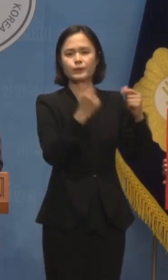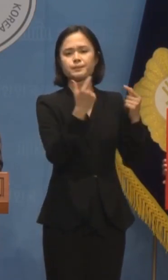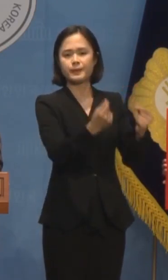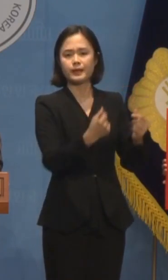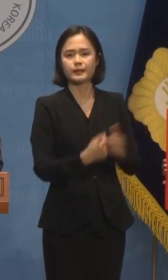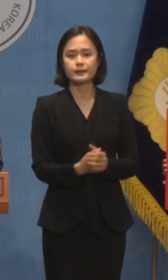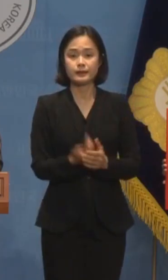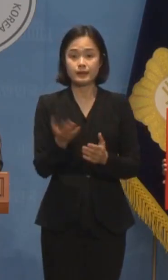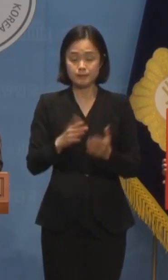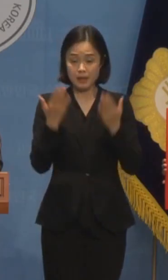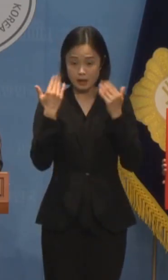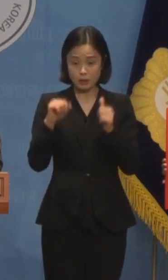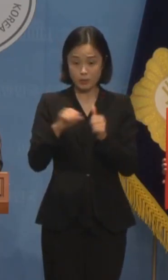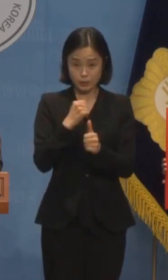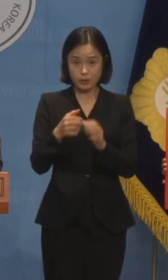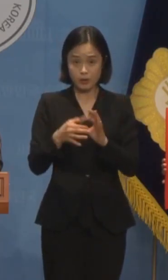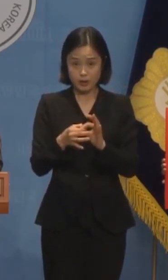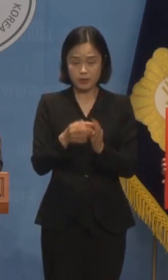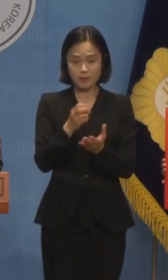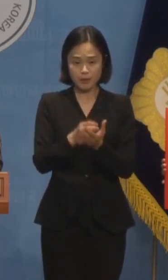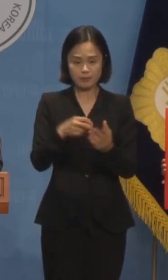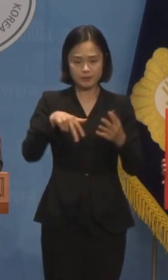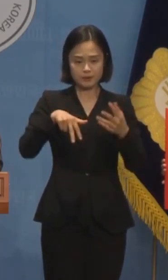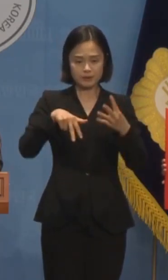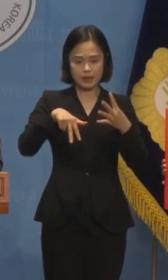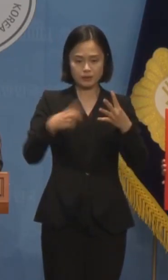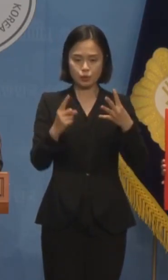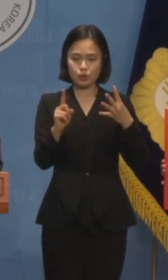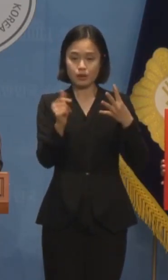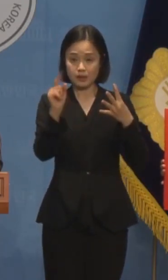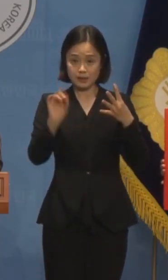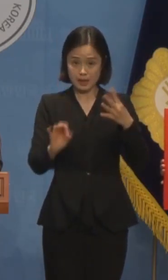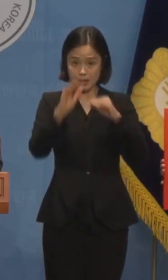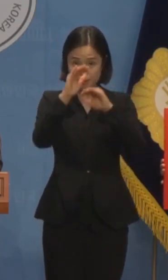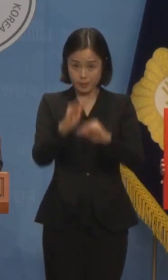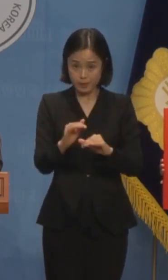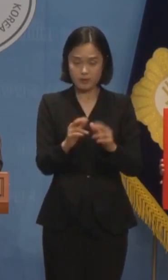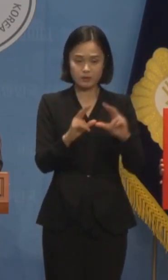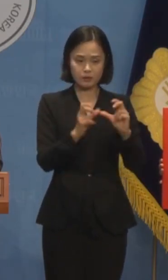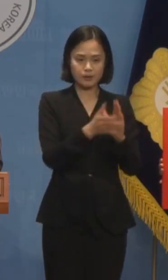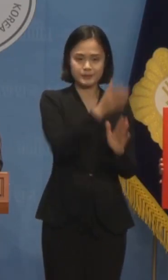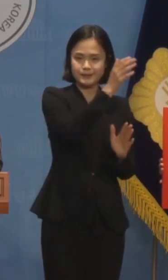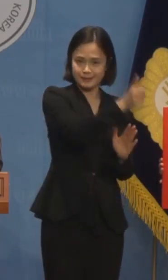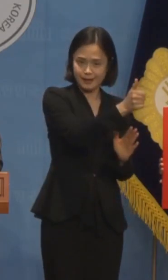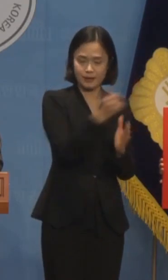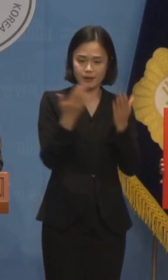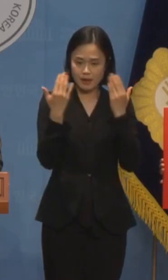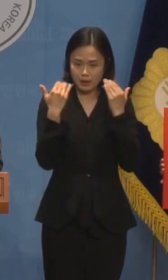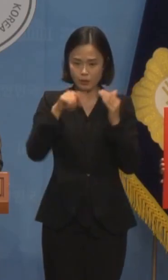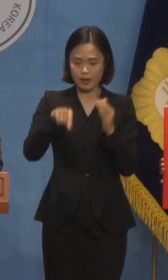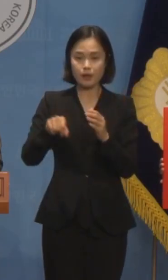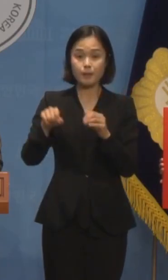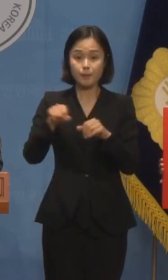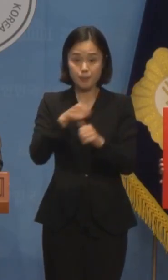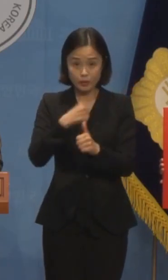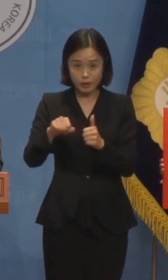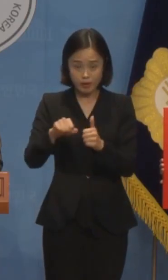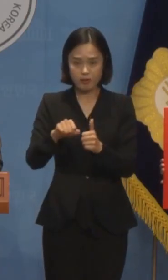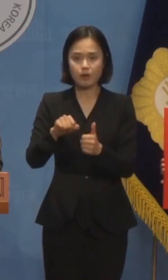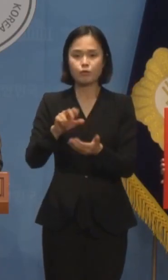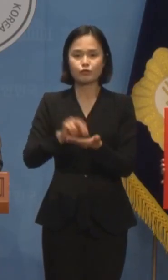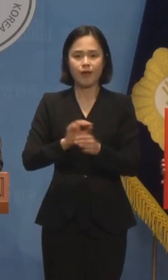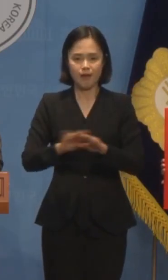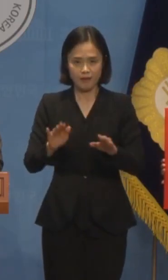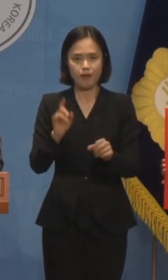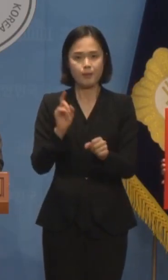조례 제4조 1항에서 성남시장은 학교폭력을 예방하고 근절하기 위하여 성남교육지원청